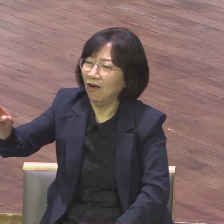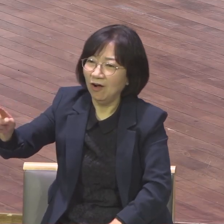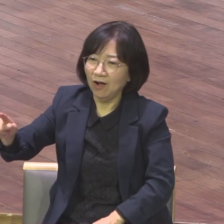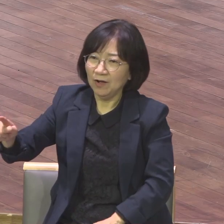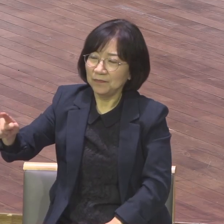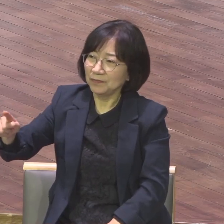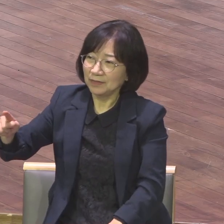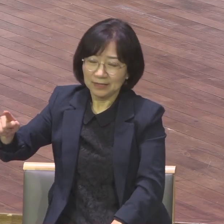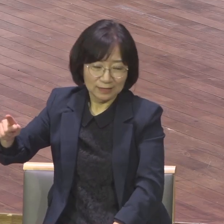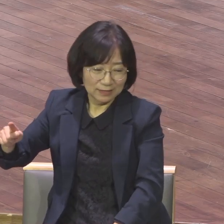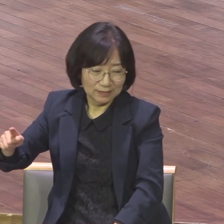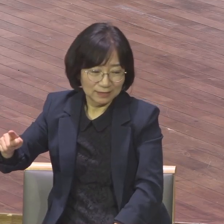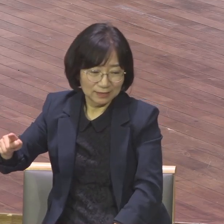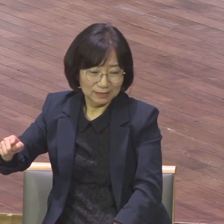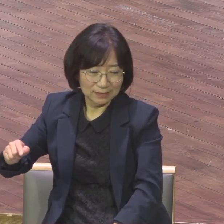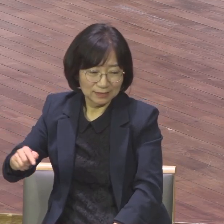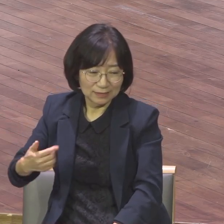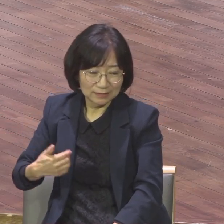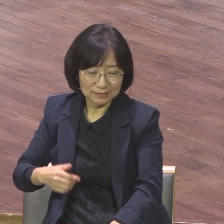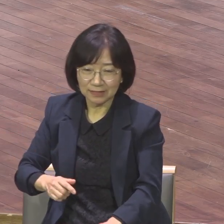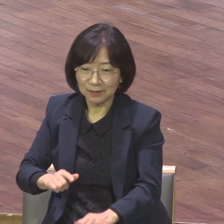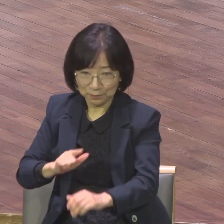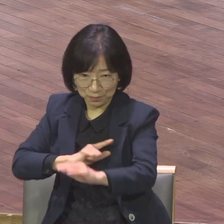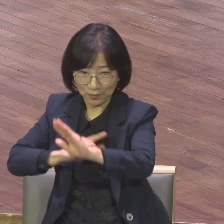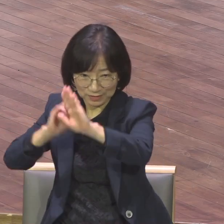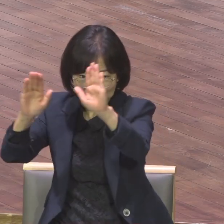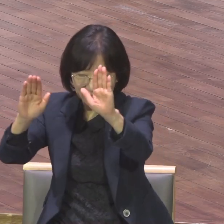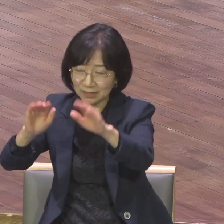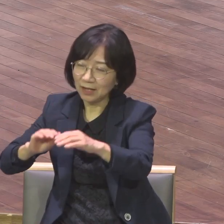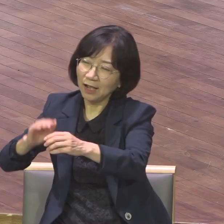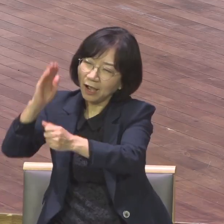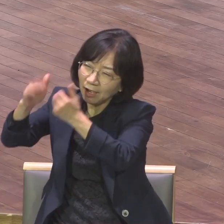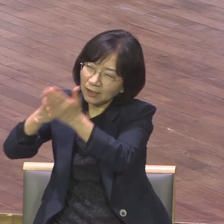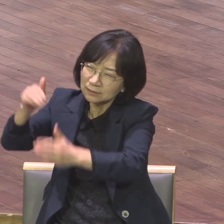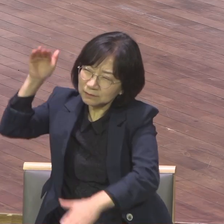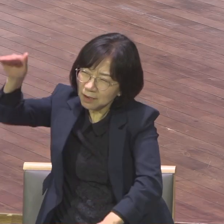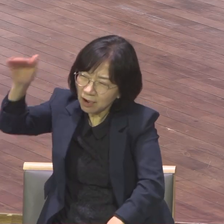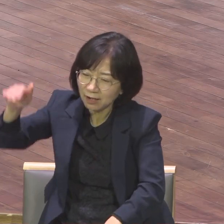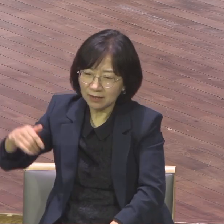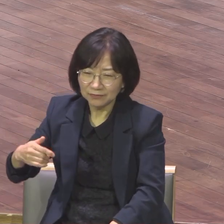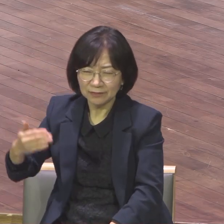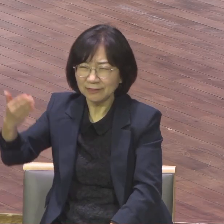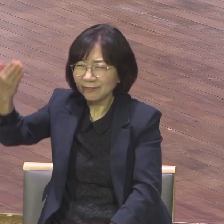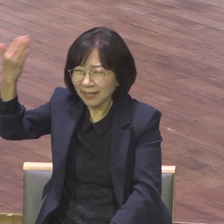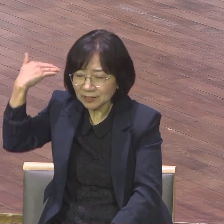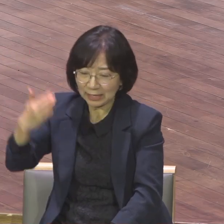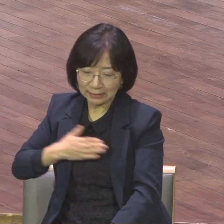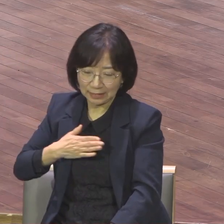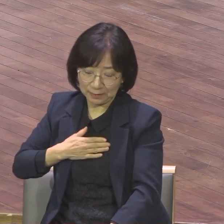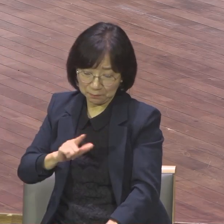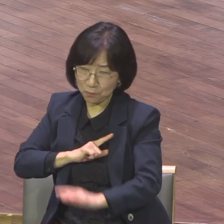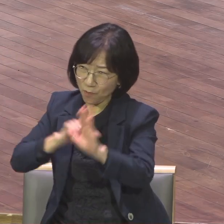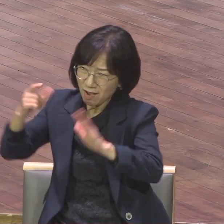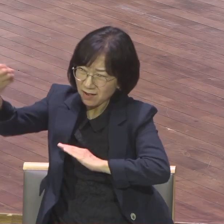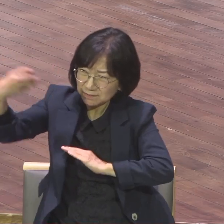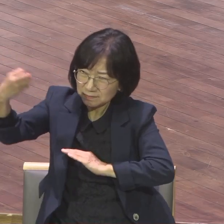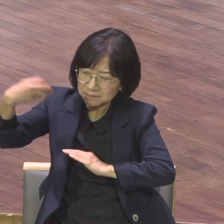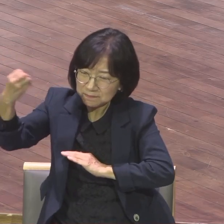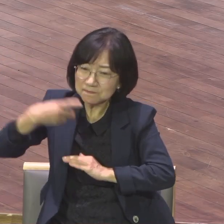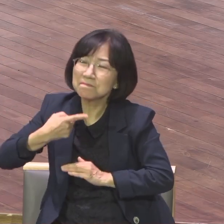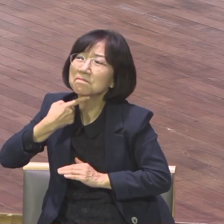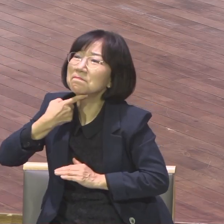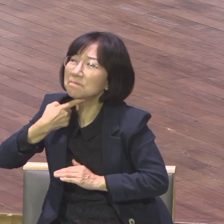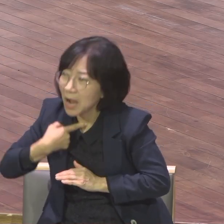하나님이 자기에게 한 말을 하나님께 말하는 겁니다. 자, 하나님께서 자신에게 함께 하셔야만